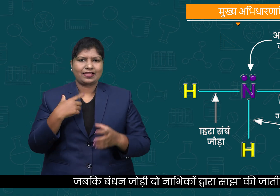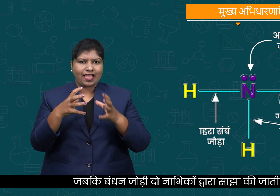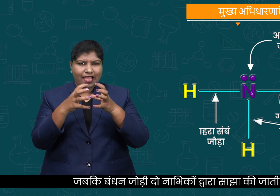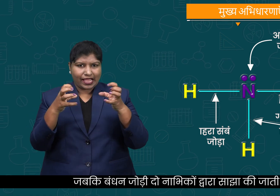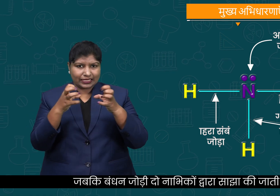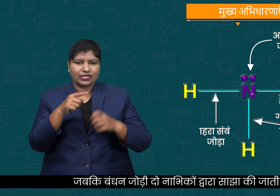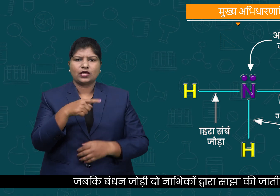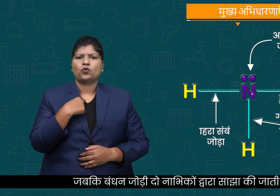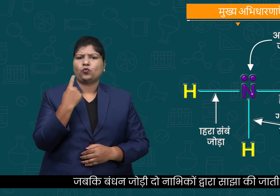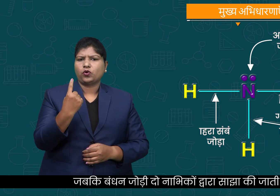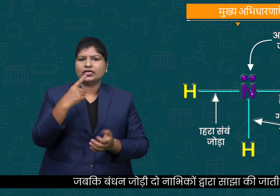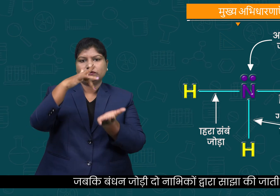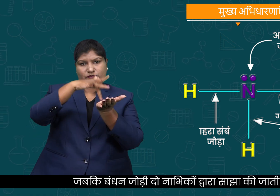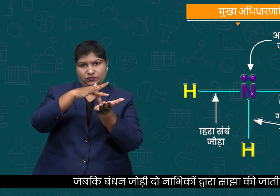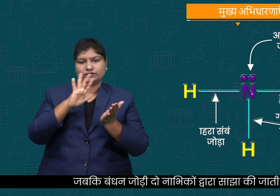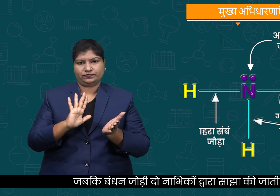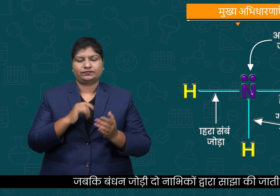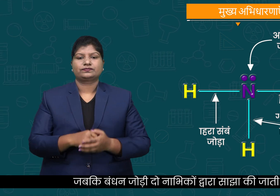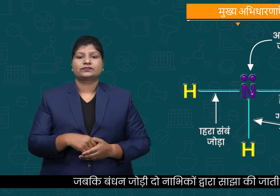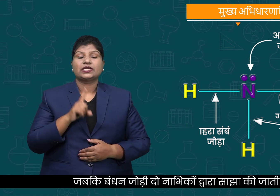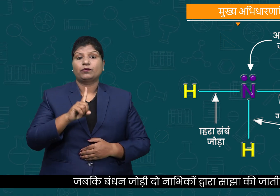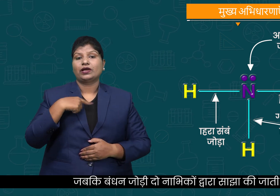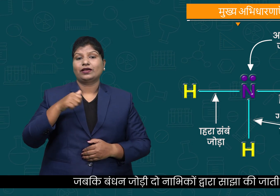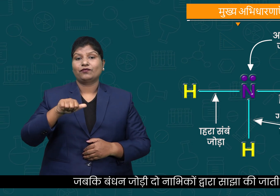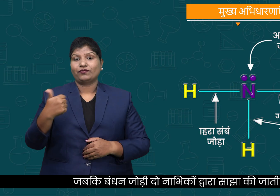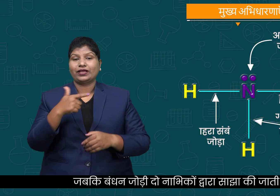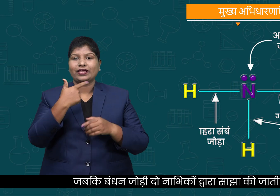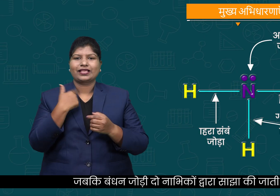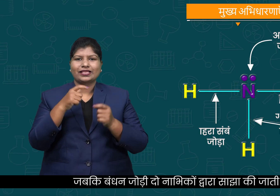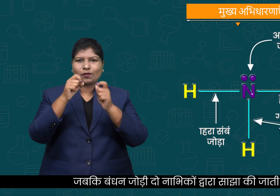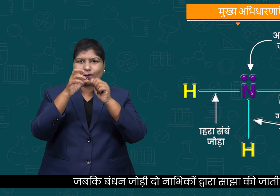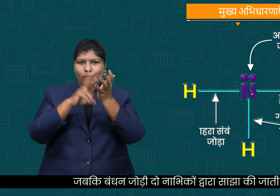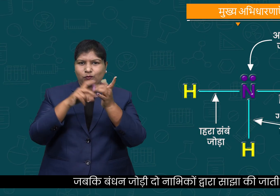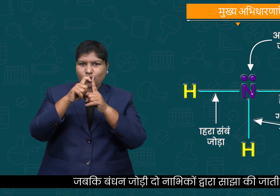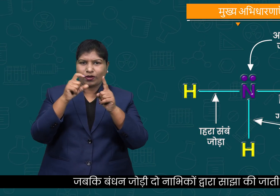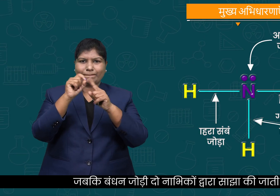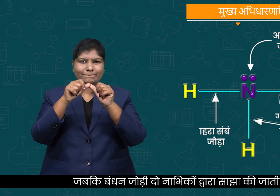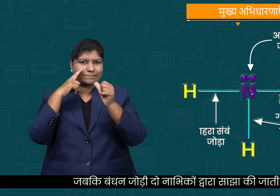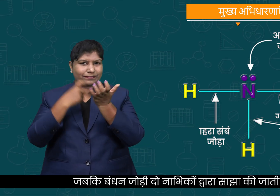जबकि बंधन जोड़ी दो नाभिकों द्वारा साझा की जाती है।